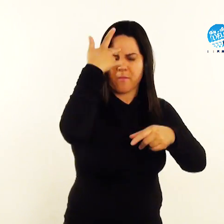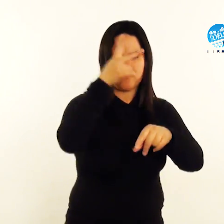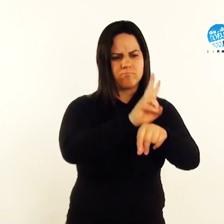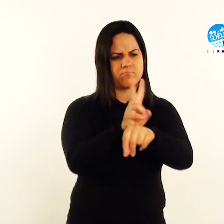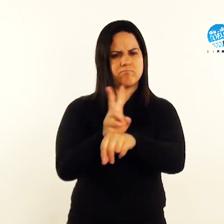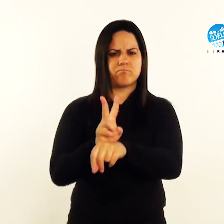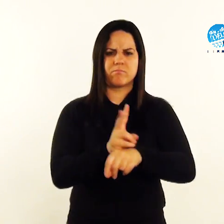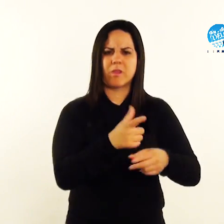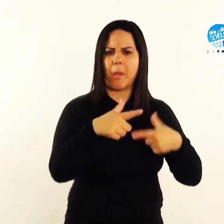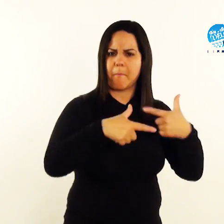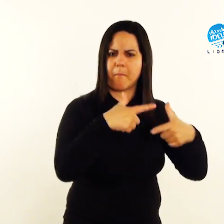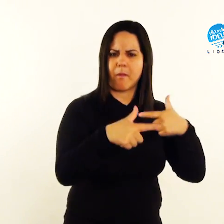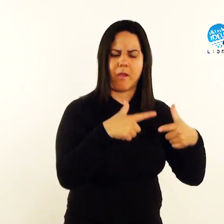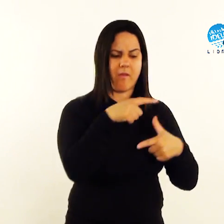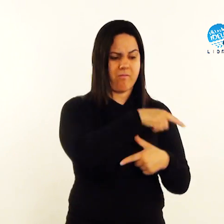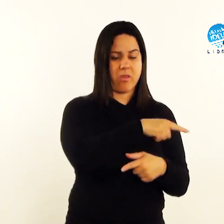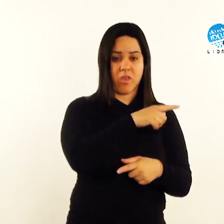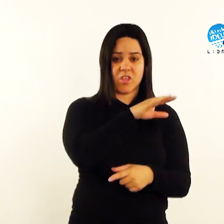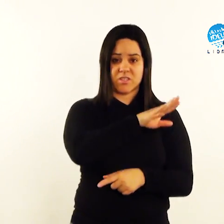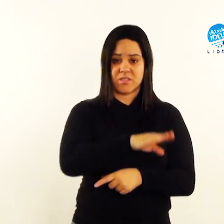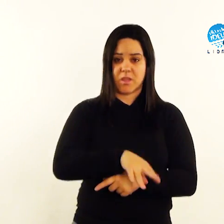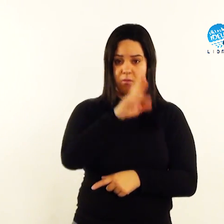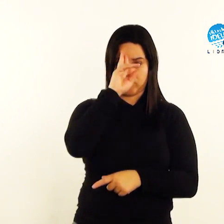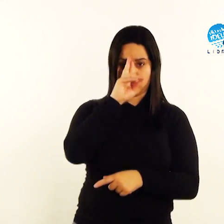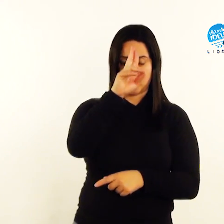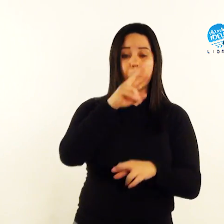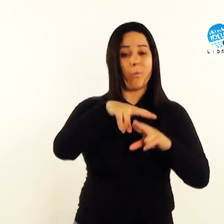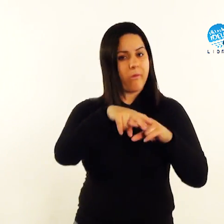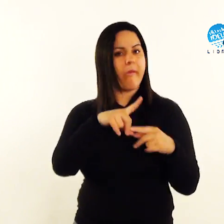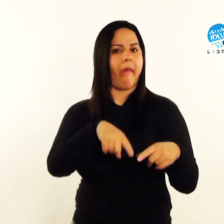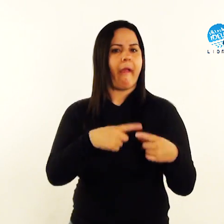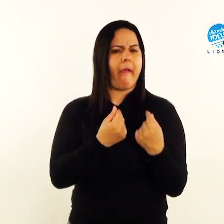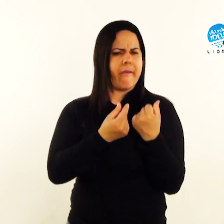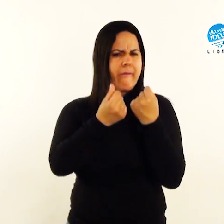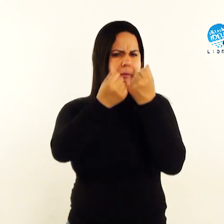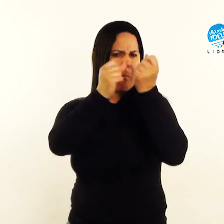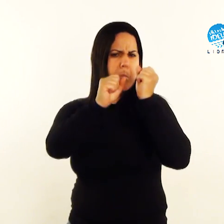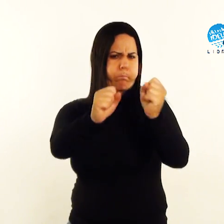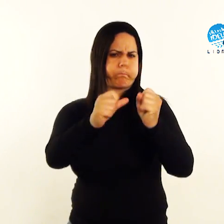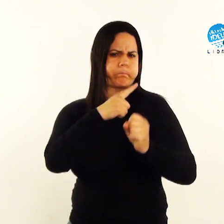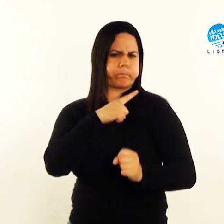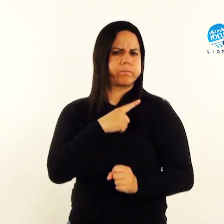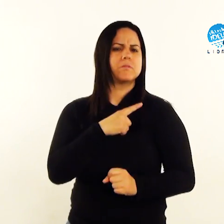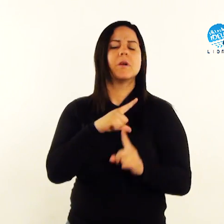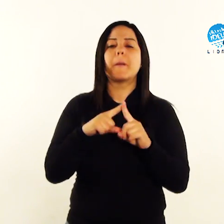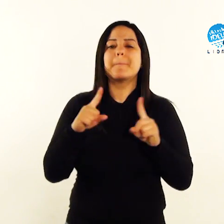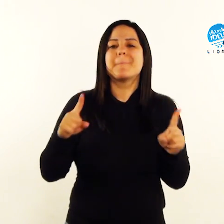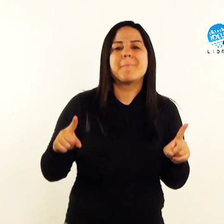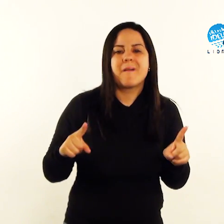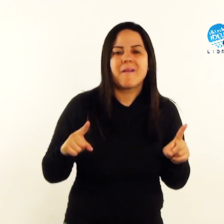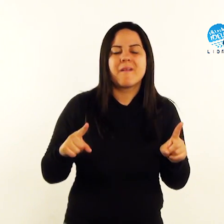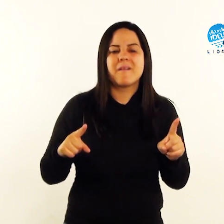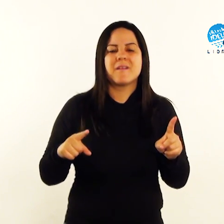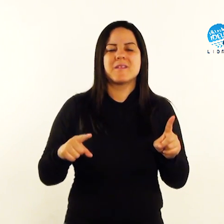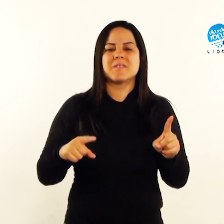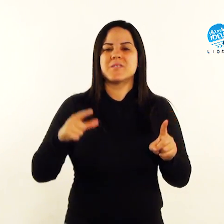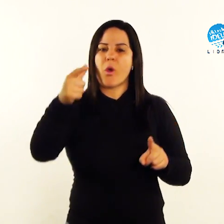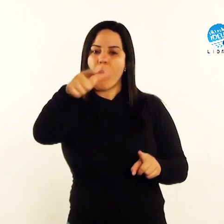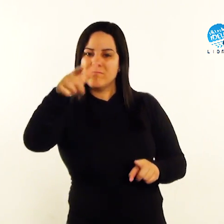trabalhavam sob o seu comando. Por isso ele era um homem rico e poderoso, mas aos olhos dos outros